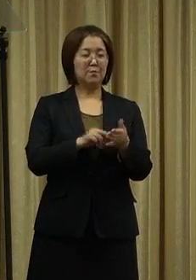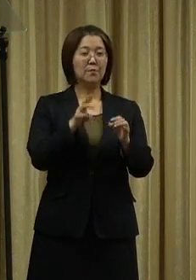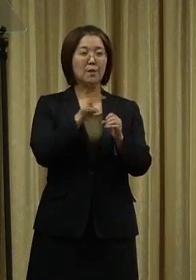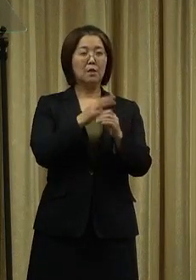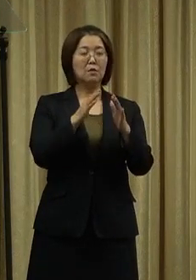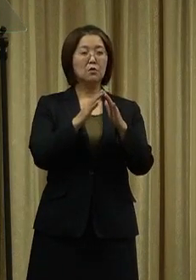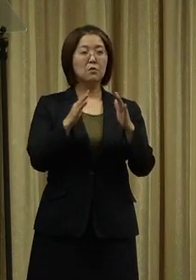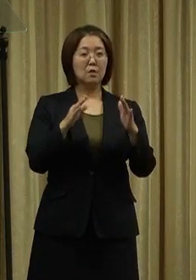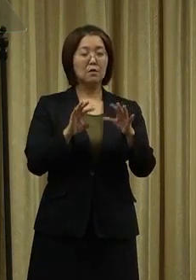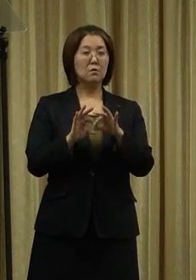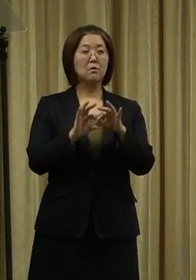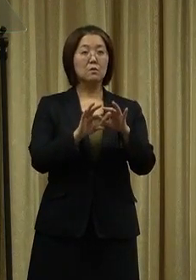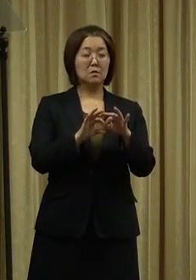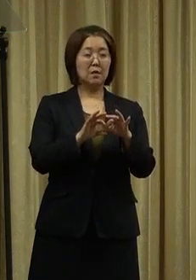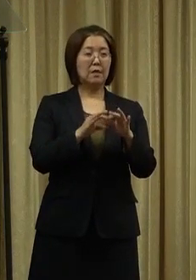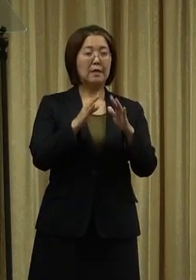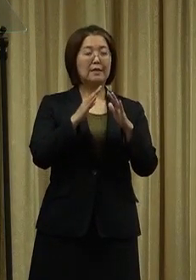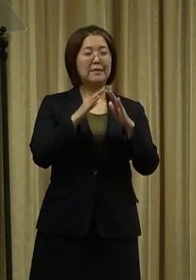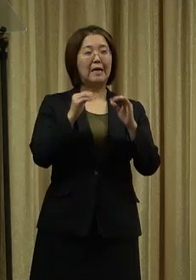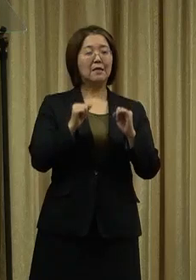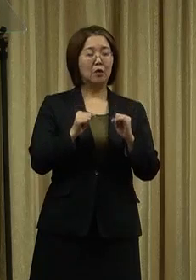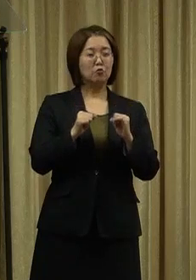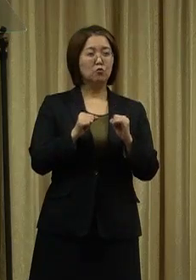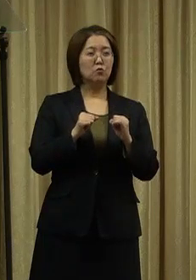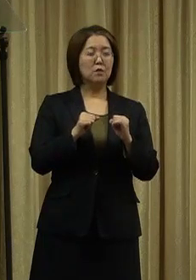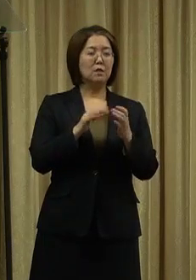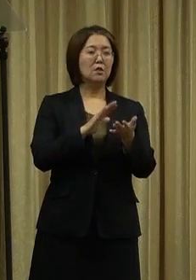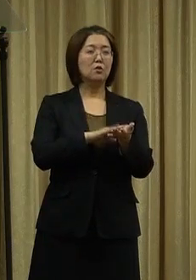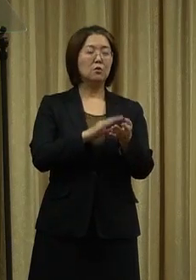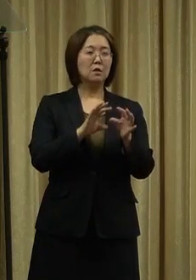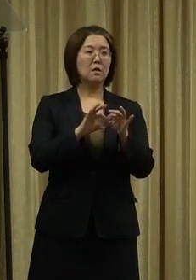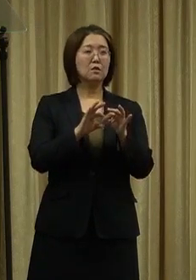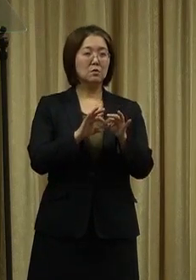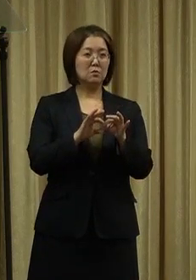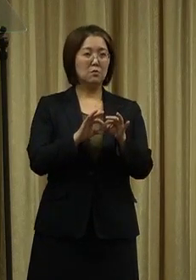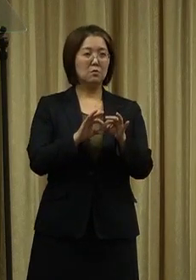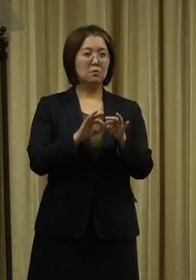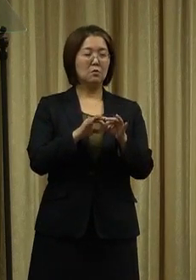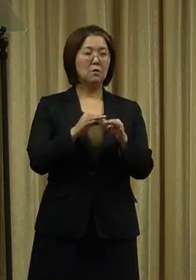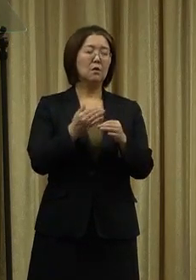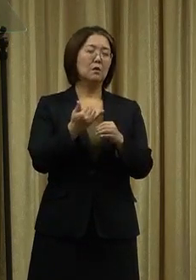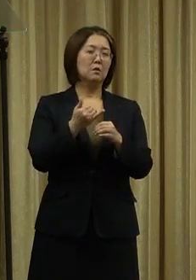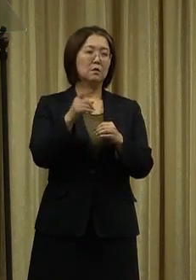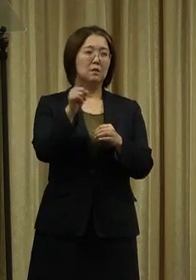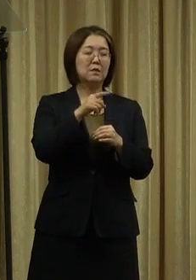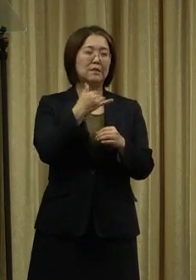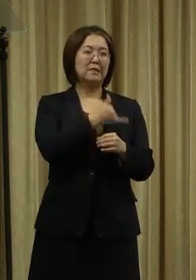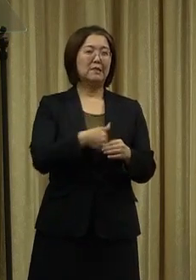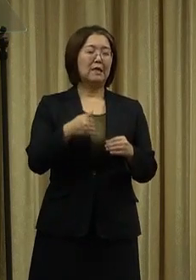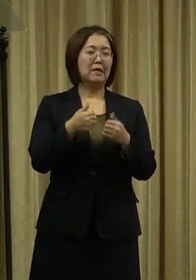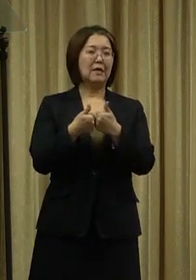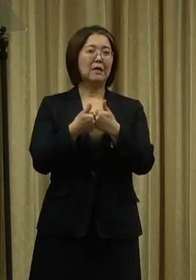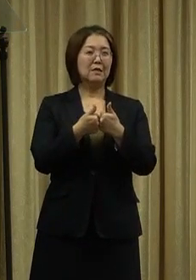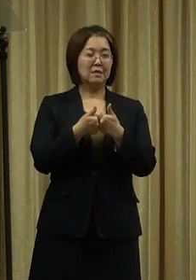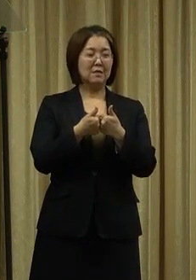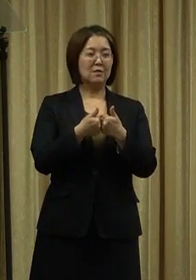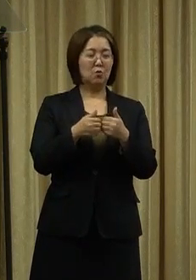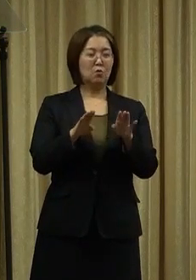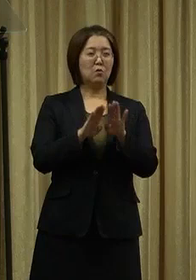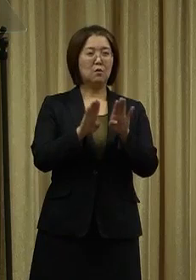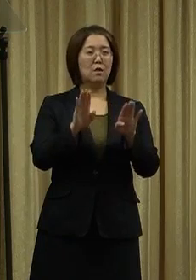通じて、在宅医療における人生会議、ACP を実践できる人材を育成してまい